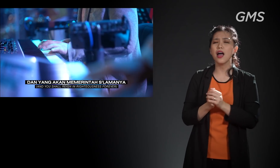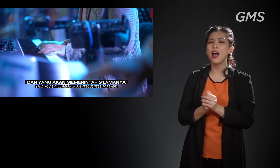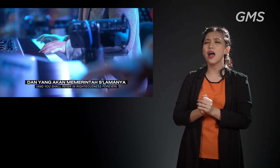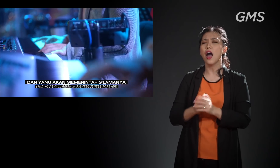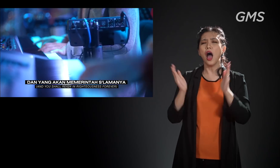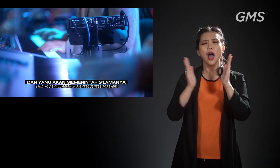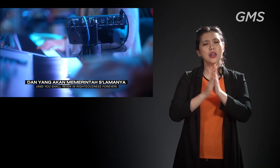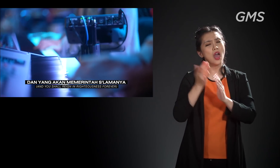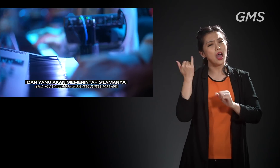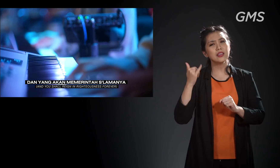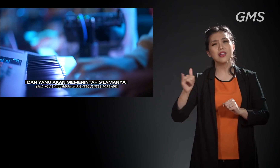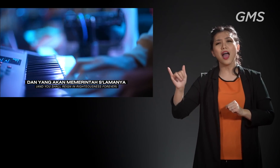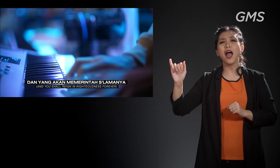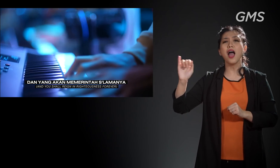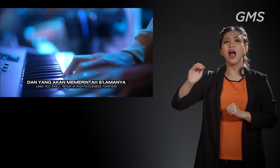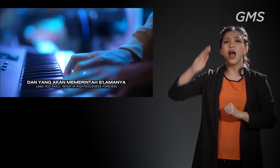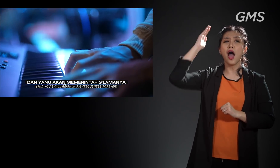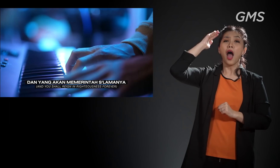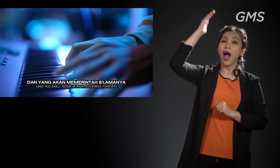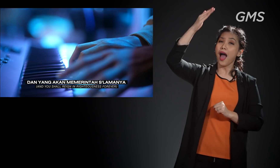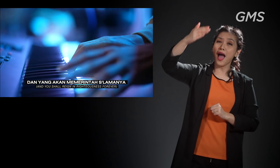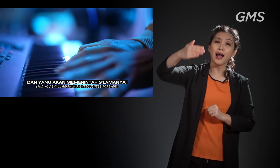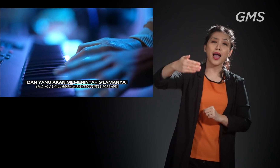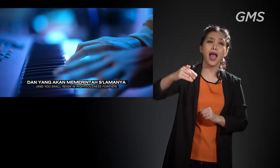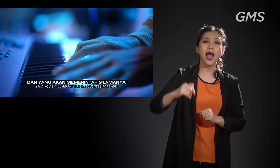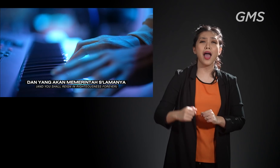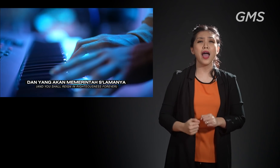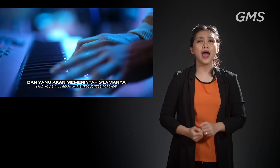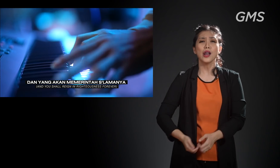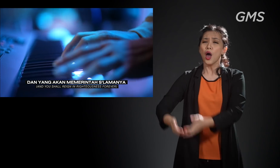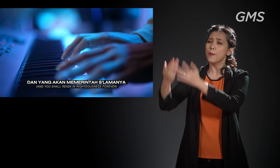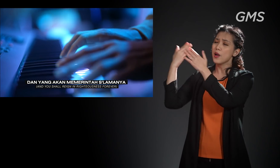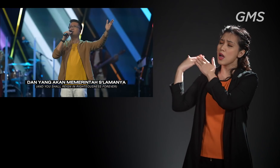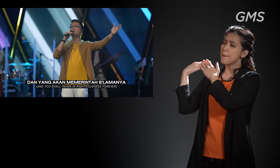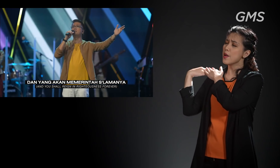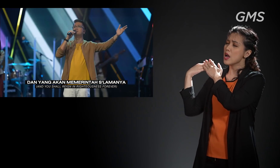tahta dan yang akan